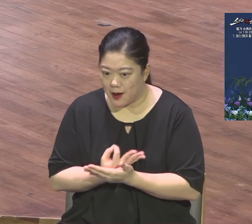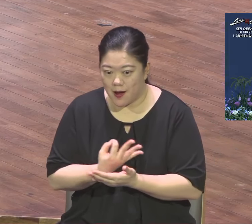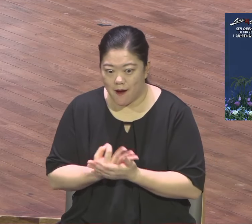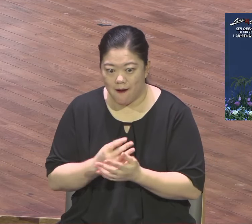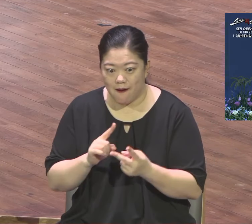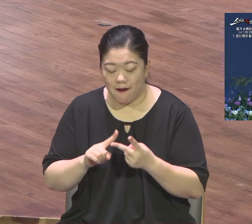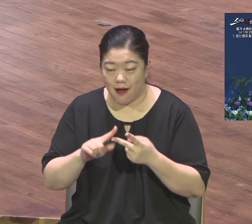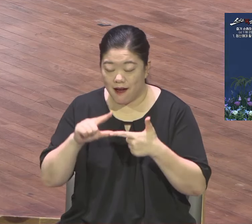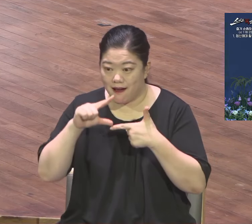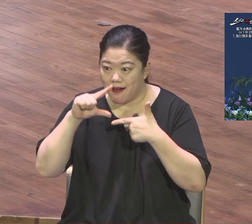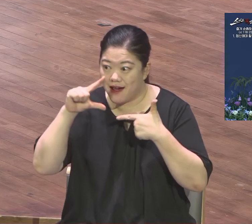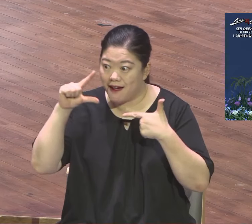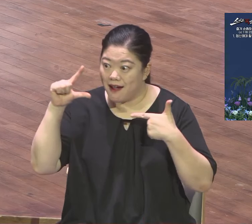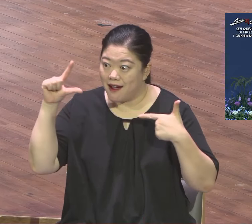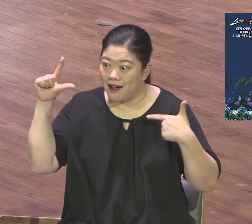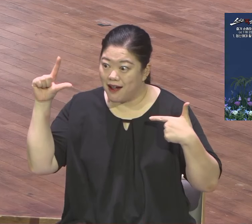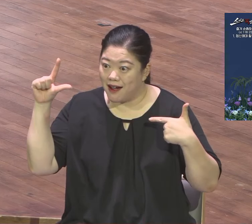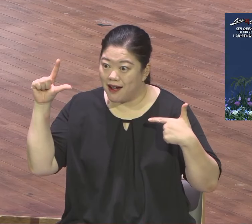벌면